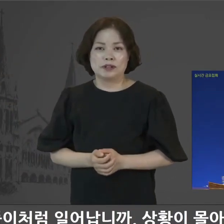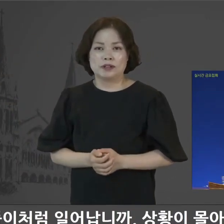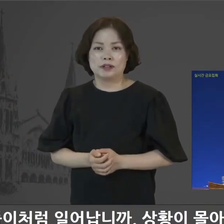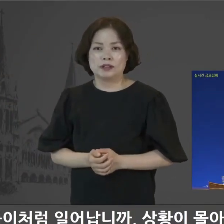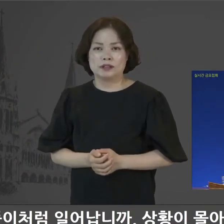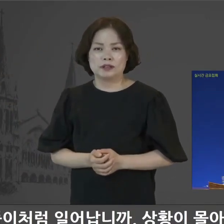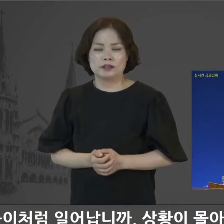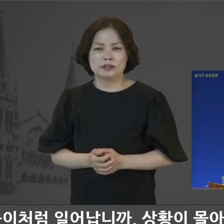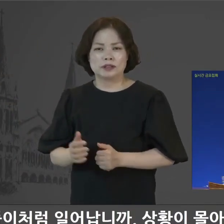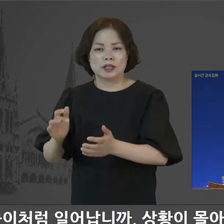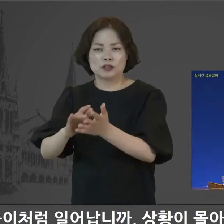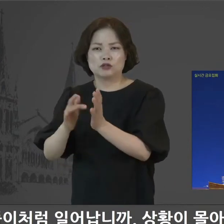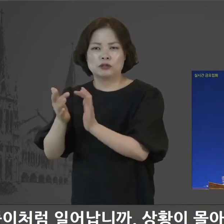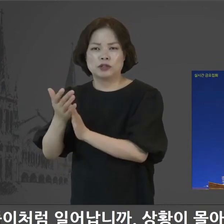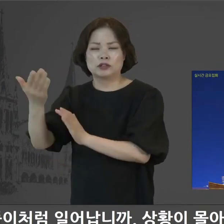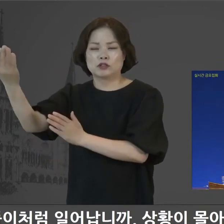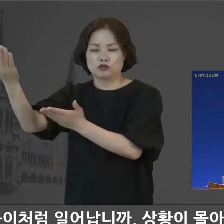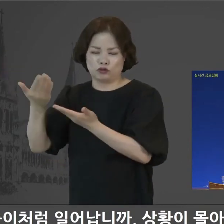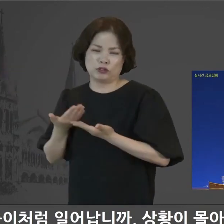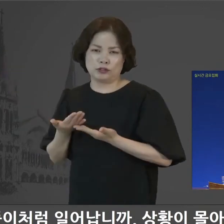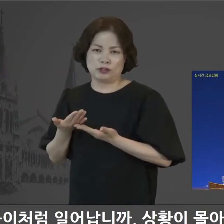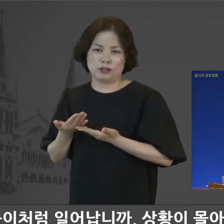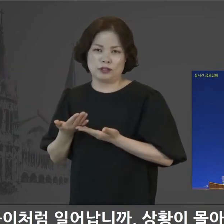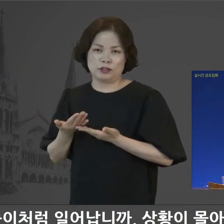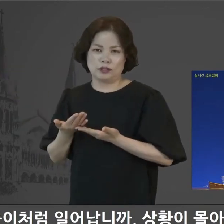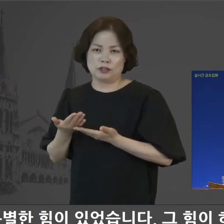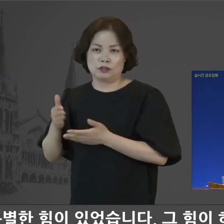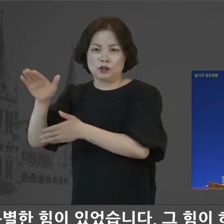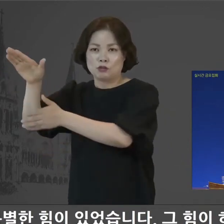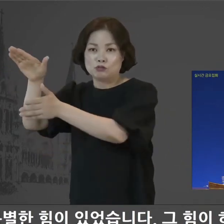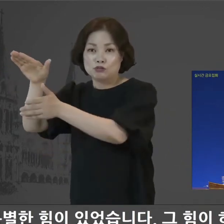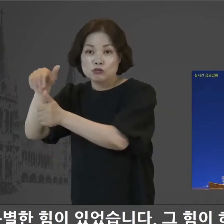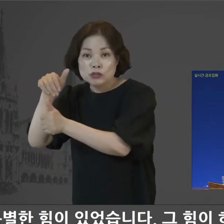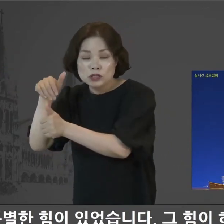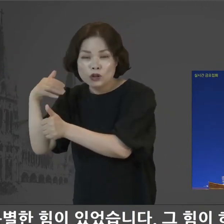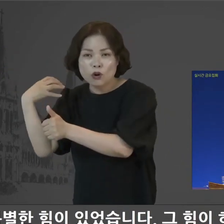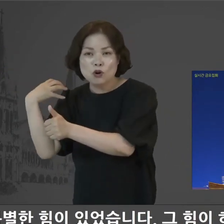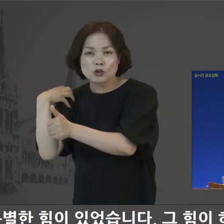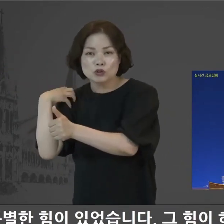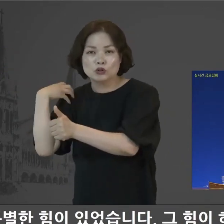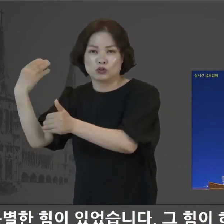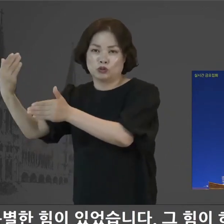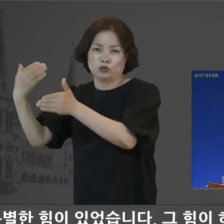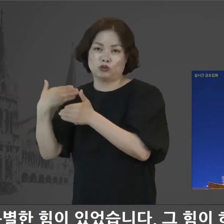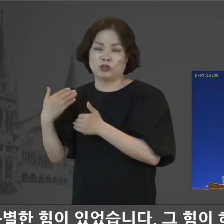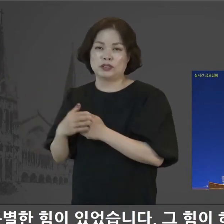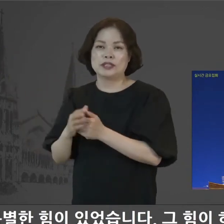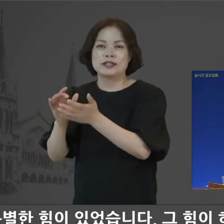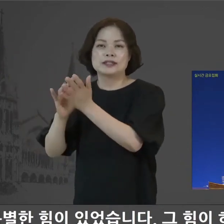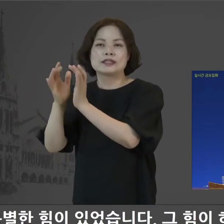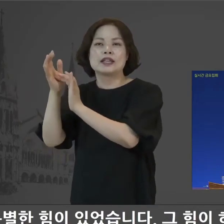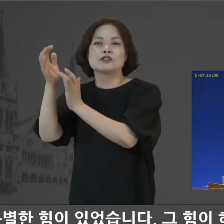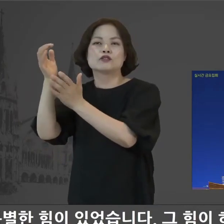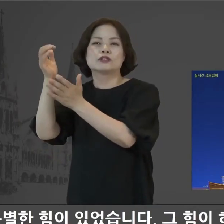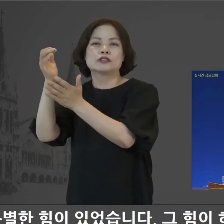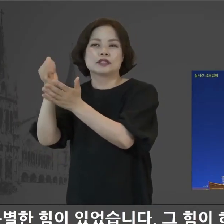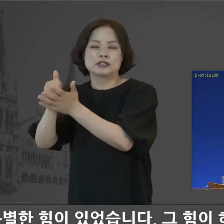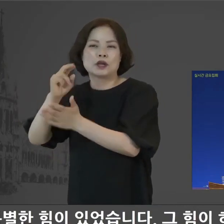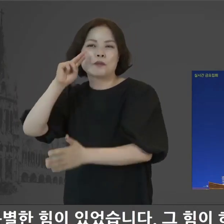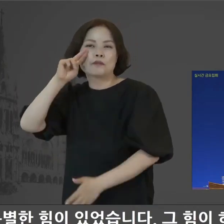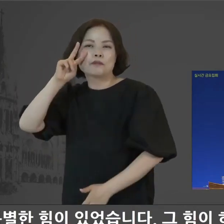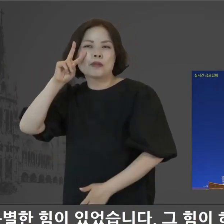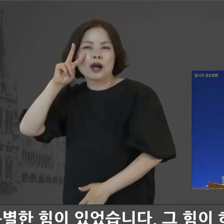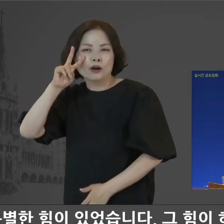그가 만난 예수님께로 온 거죠. 그를 불러주신, 그에게 소명을 주신 예수님께서 그를